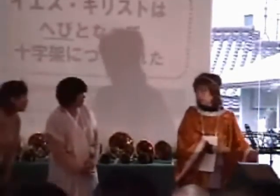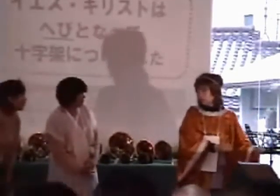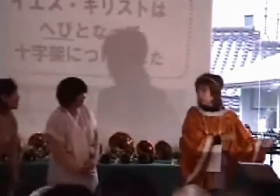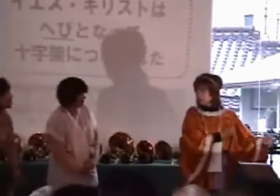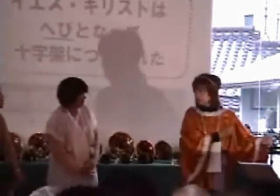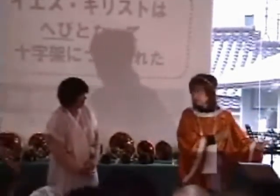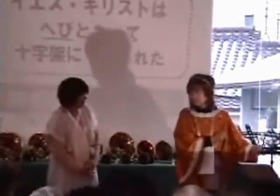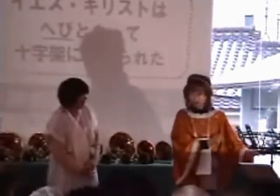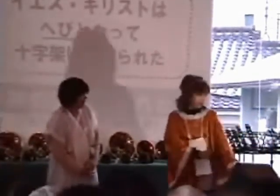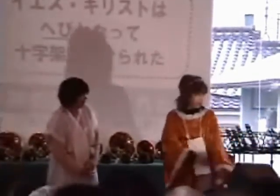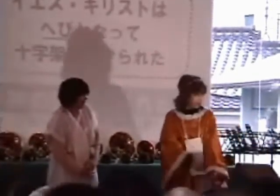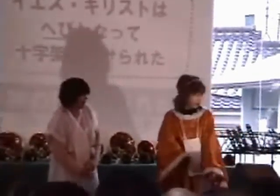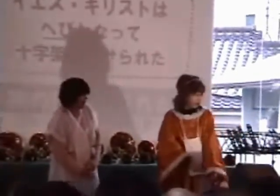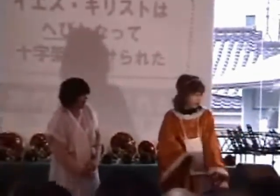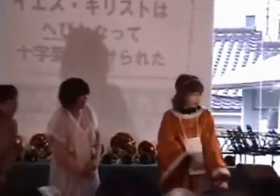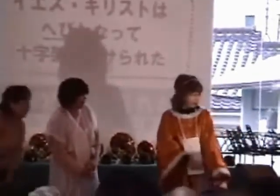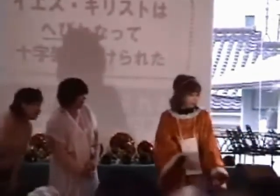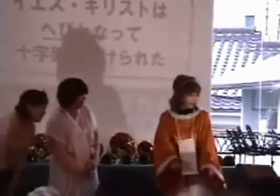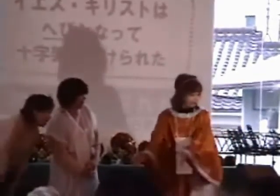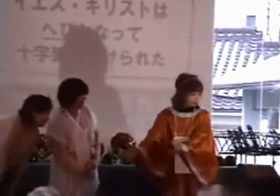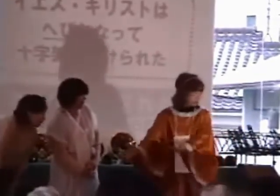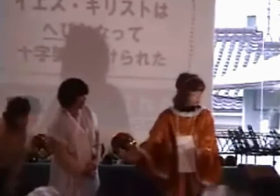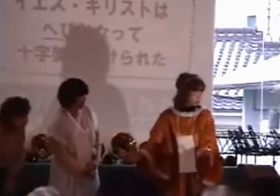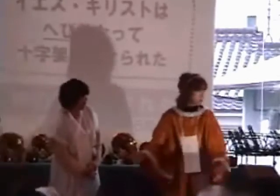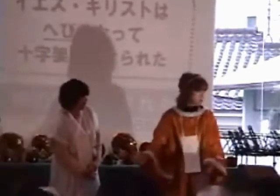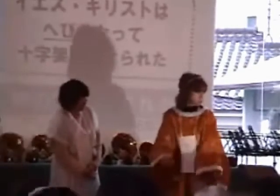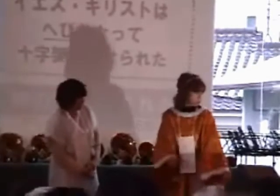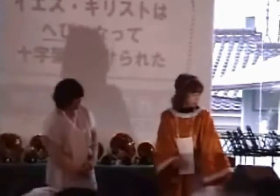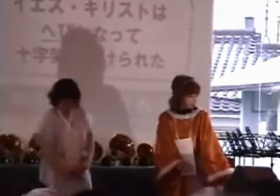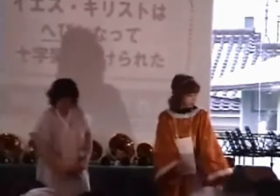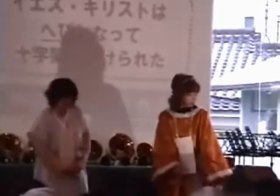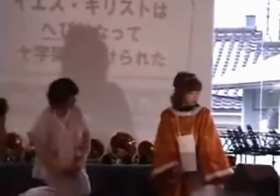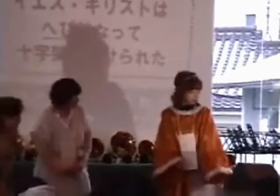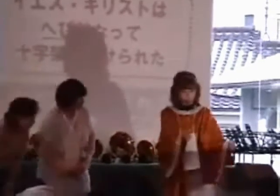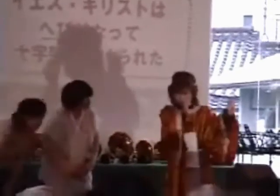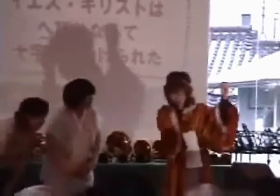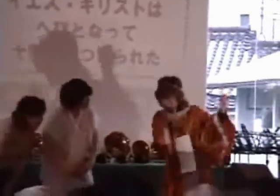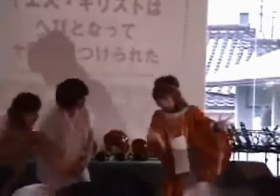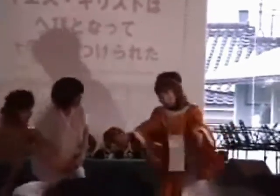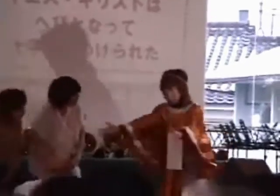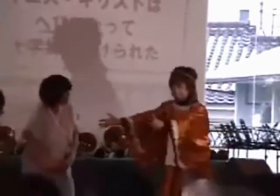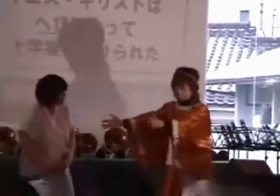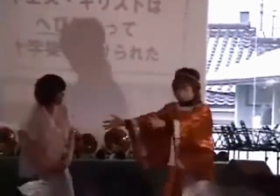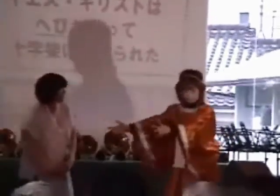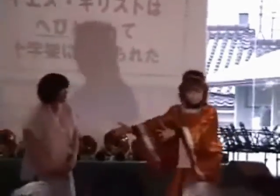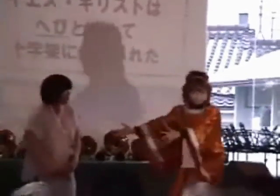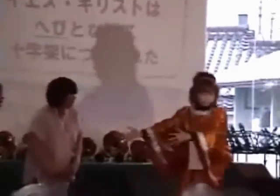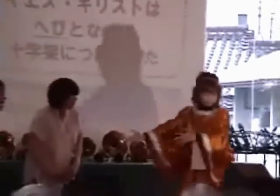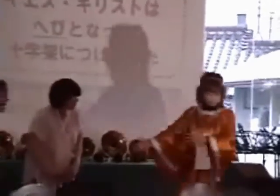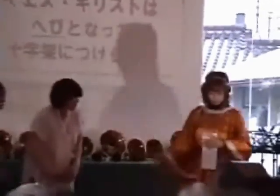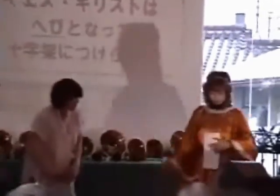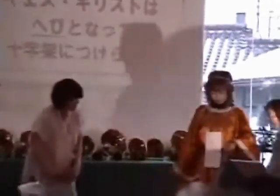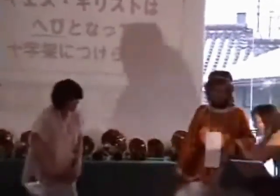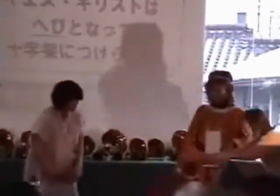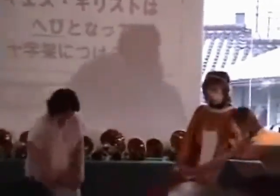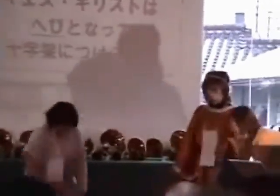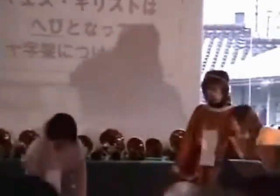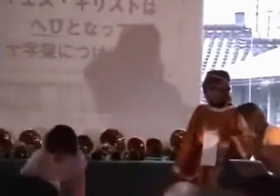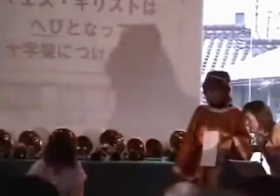それは燃える蛇でありました。不平を言いつぶやいた人々に、これが燃